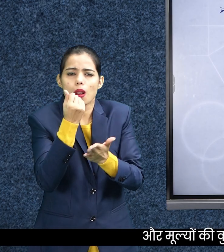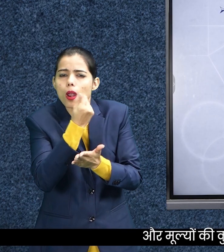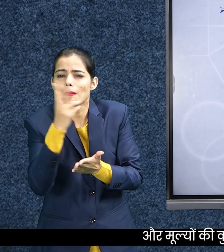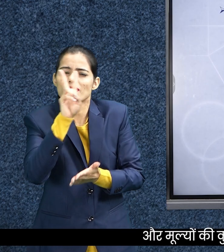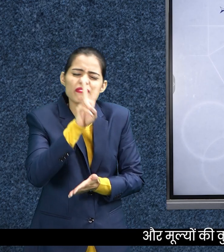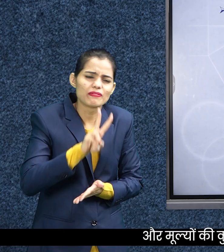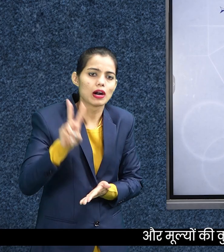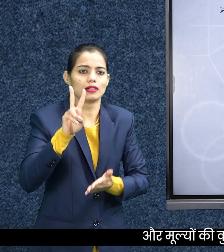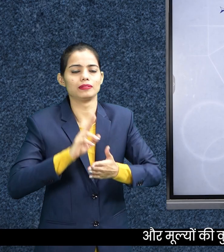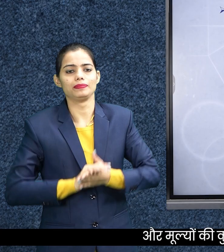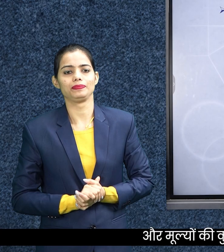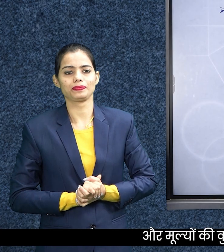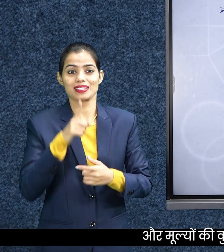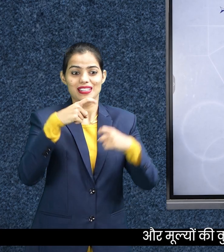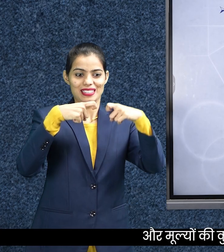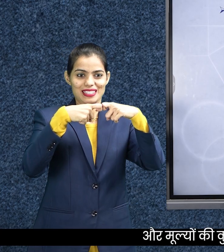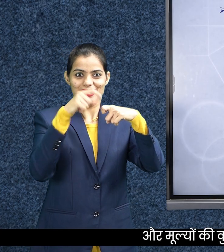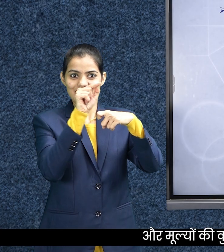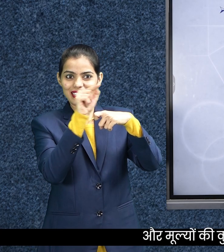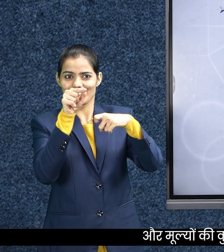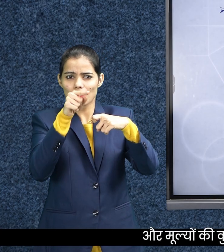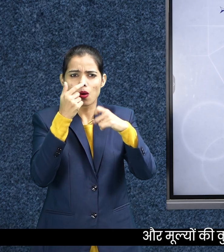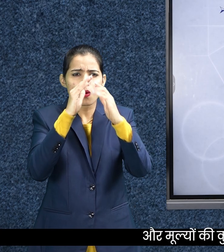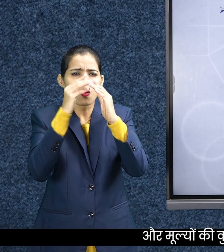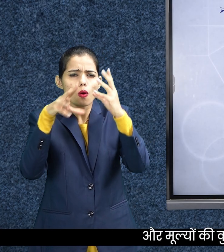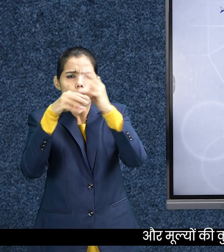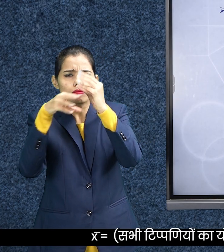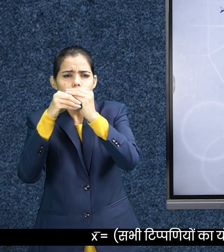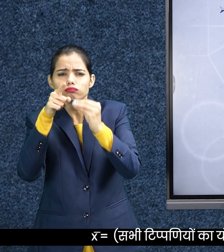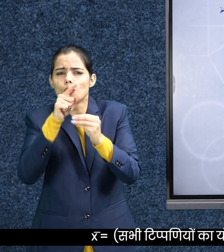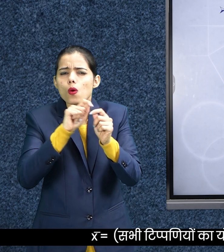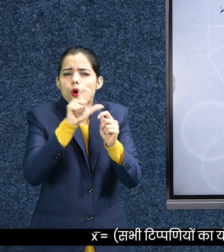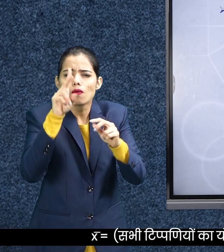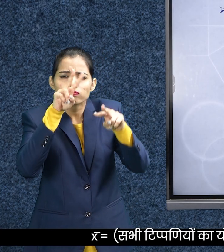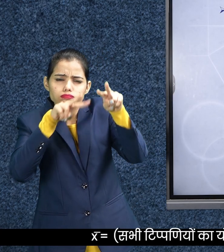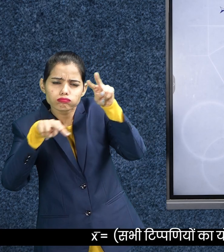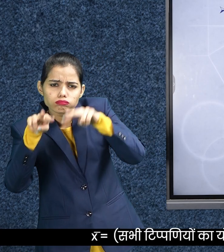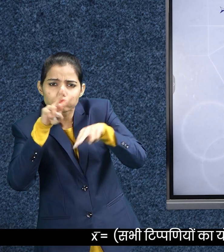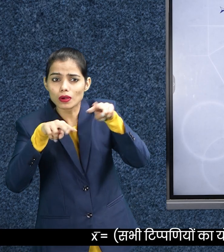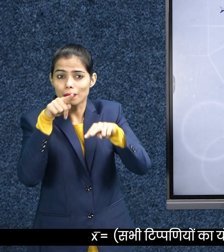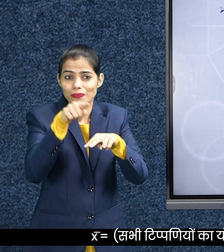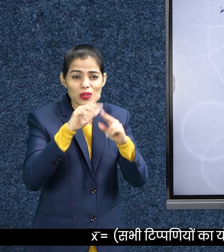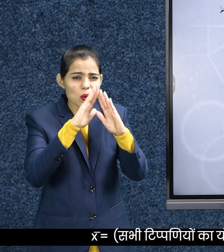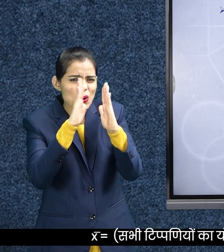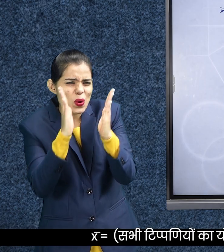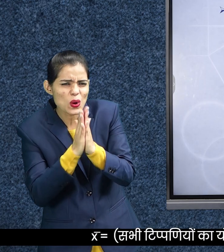कुल संख्या से विभाजित करके पाया जाता है। x = सभी टिप्पणियों का योग